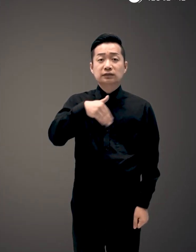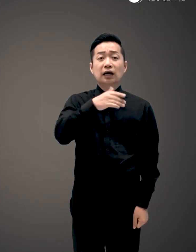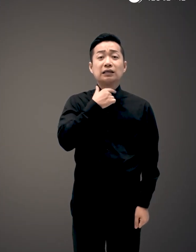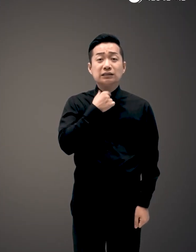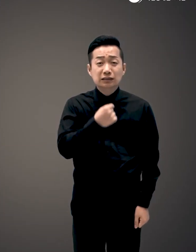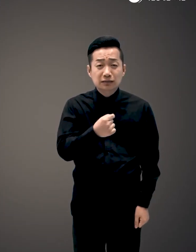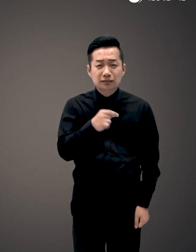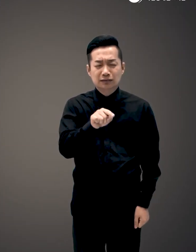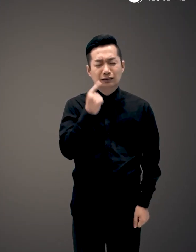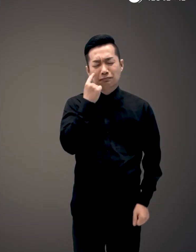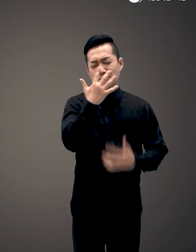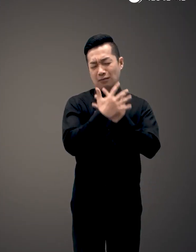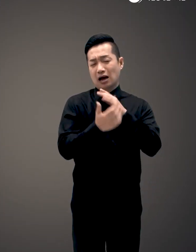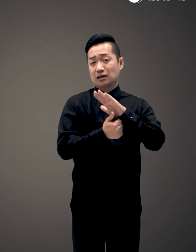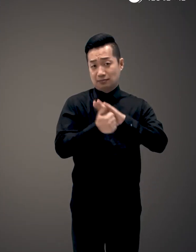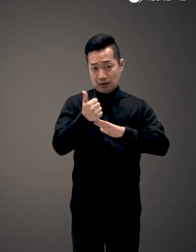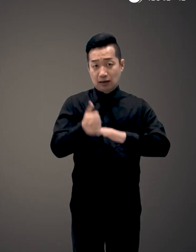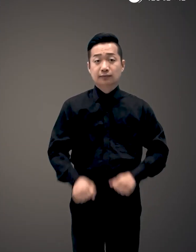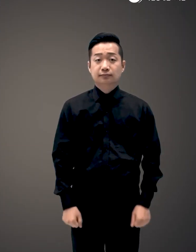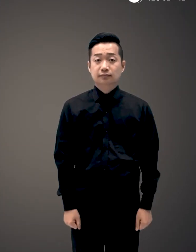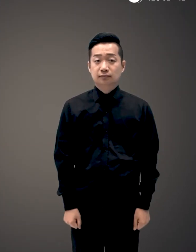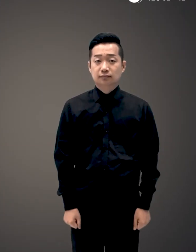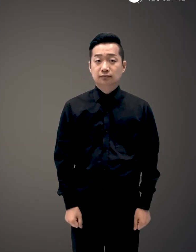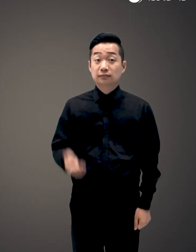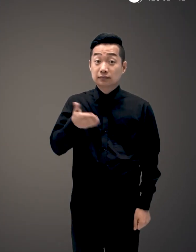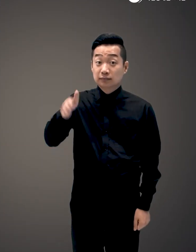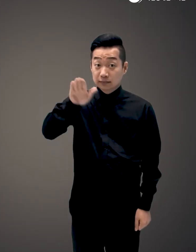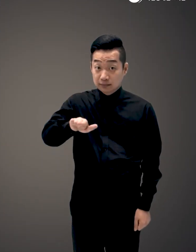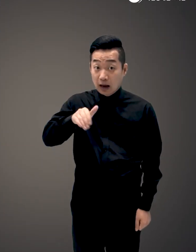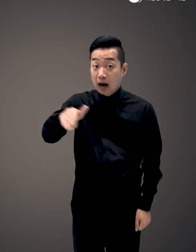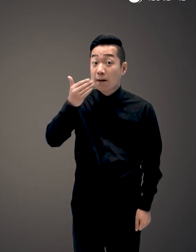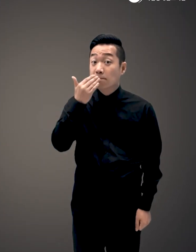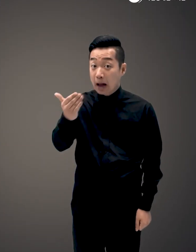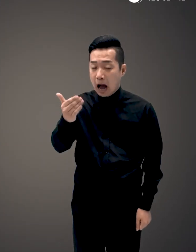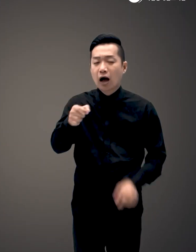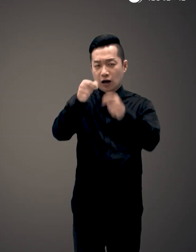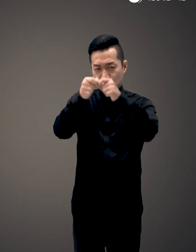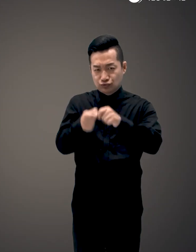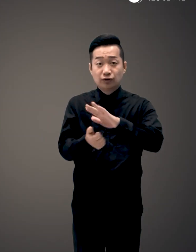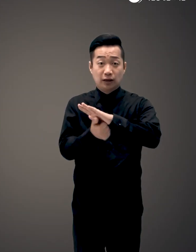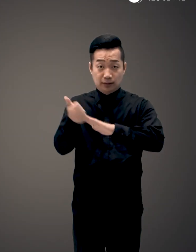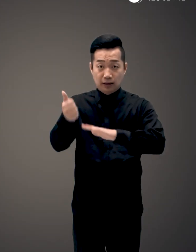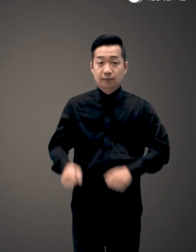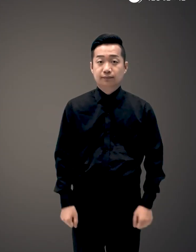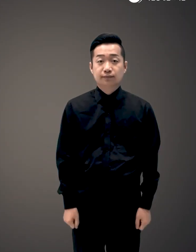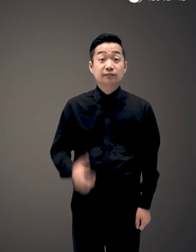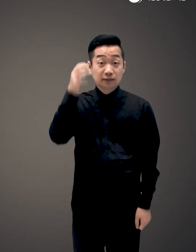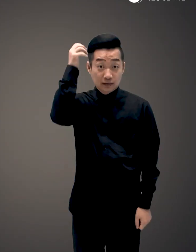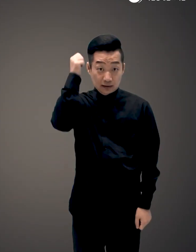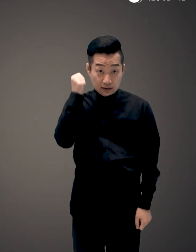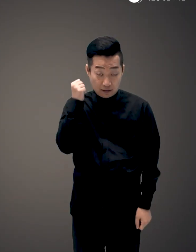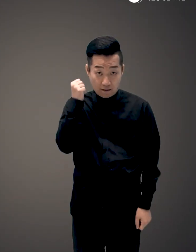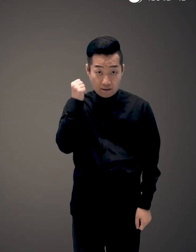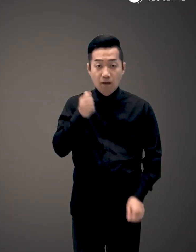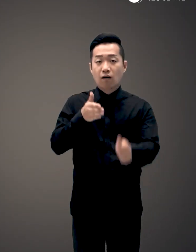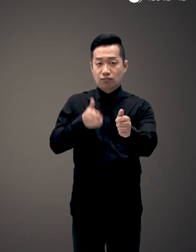가고 싶다는 건 막연한 희망이지만 갈 수 있다는 건 구체적인 희망이다.